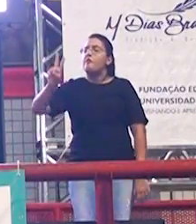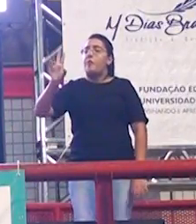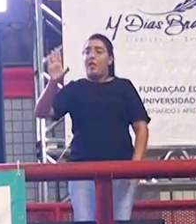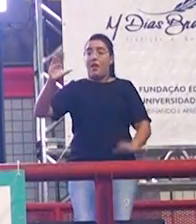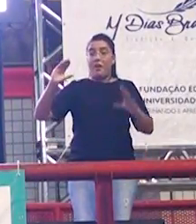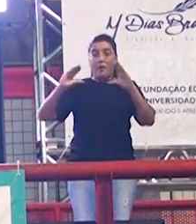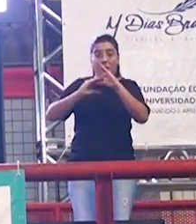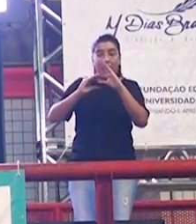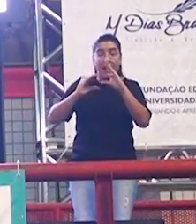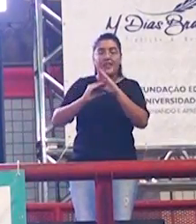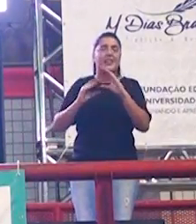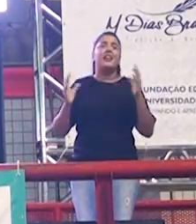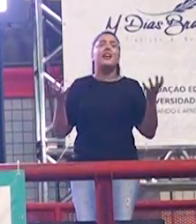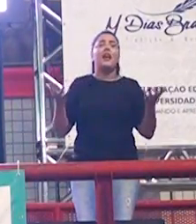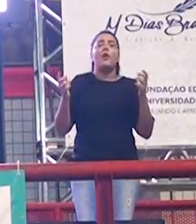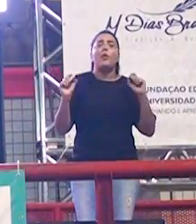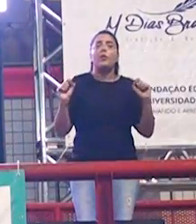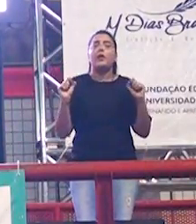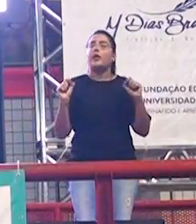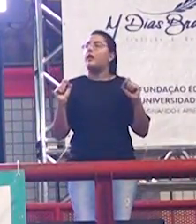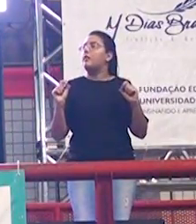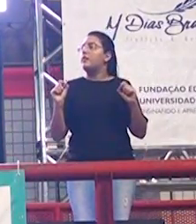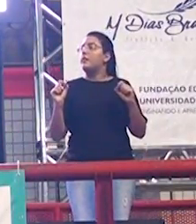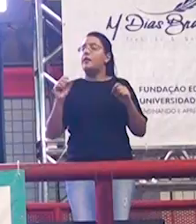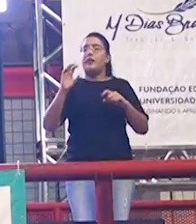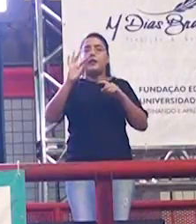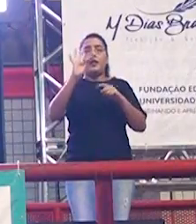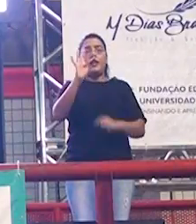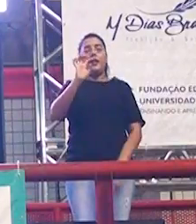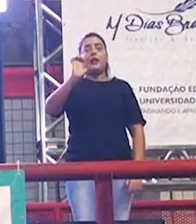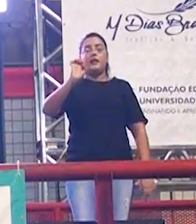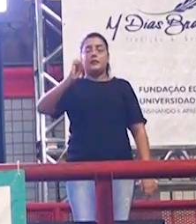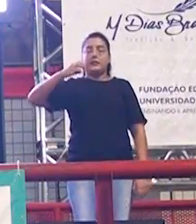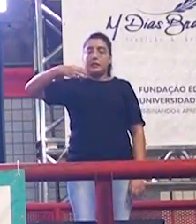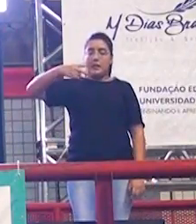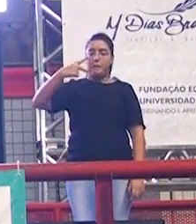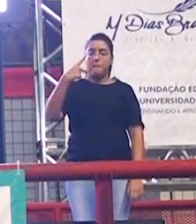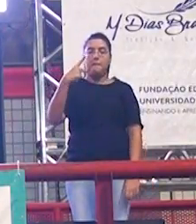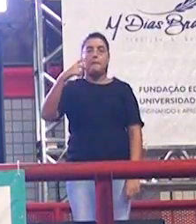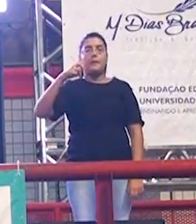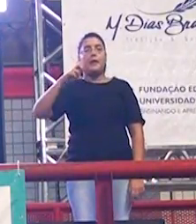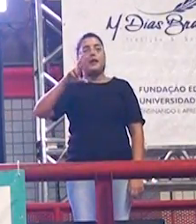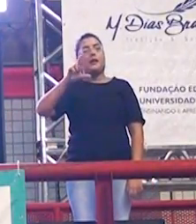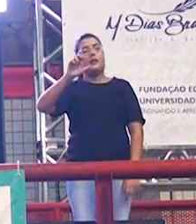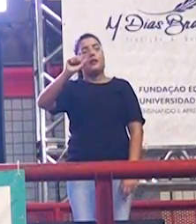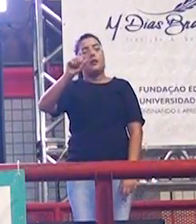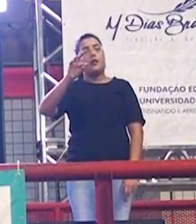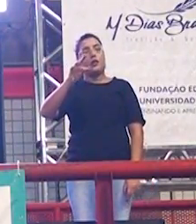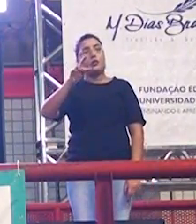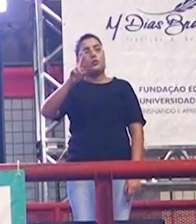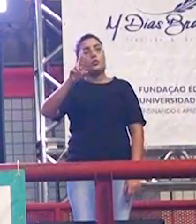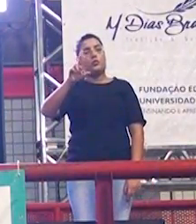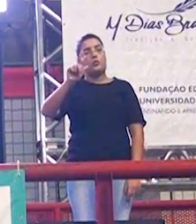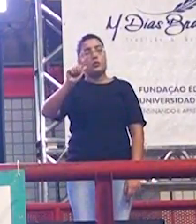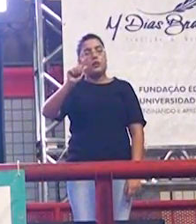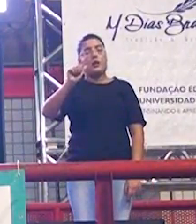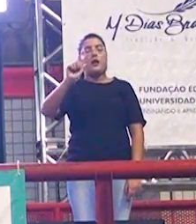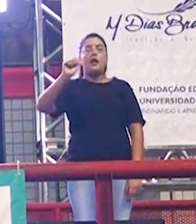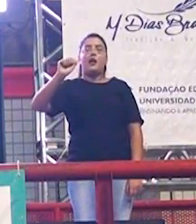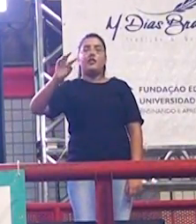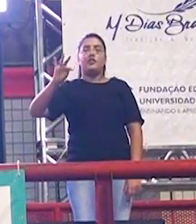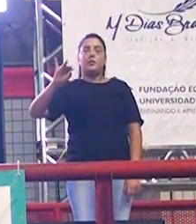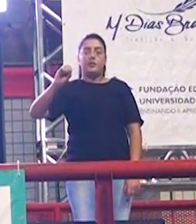UES, ela quer da gente, por exemplo, quando se fala em temperatura atmosférica? Primeiro, conceitos de média